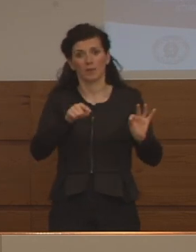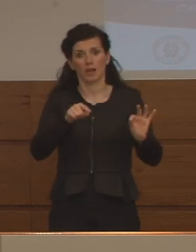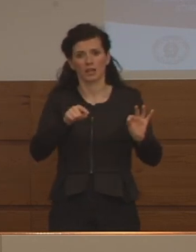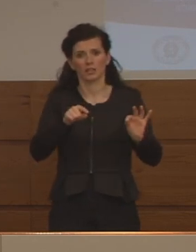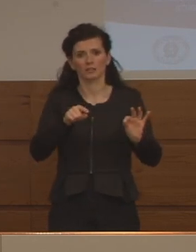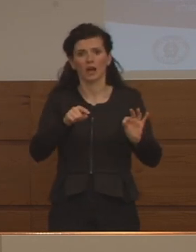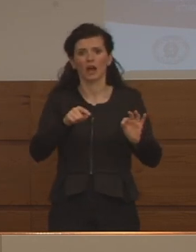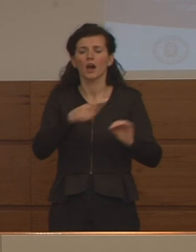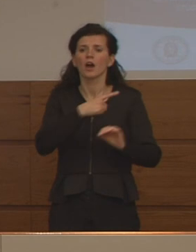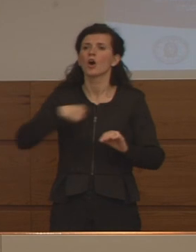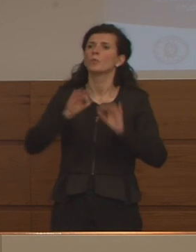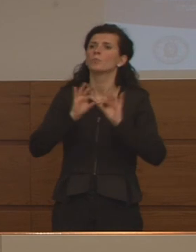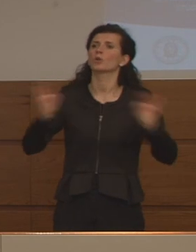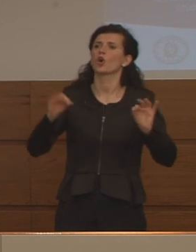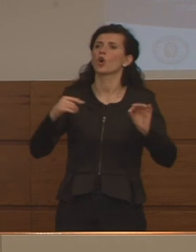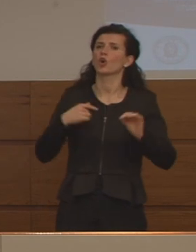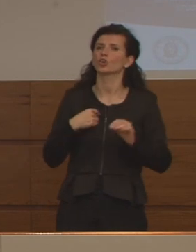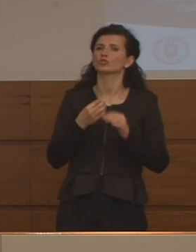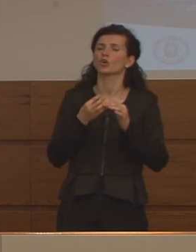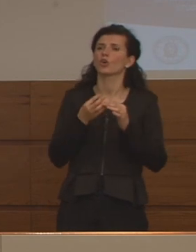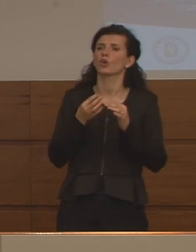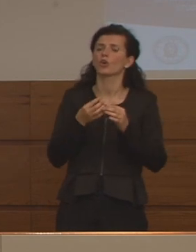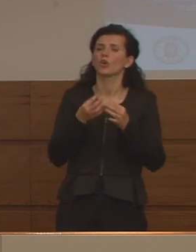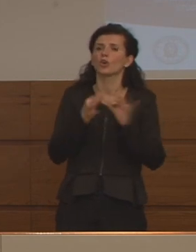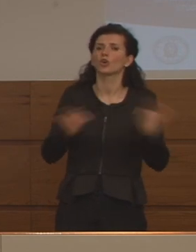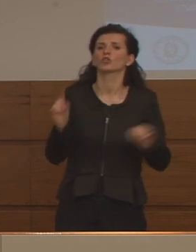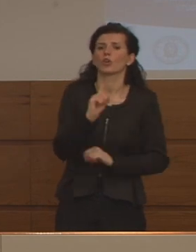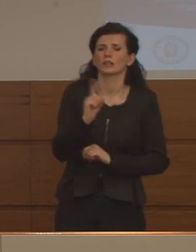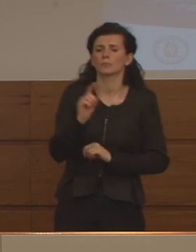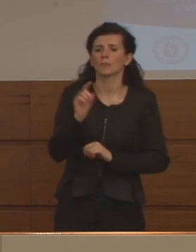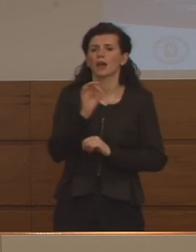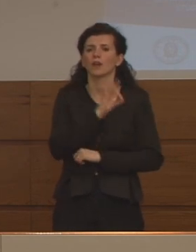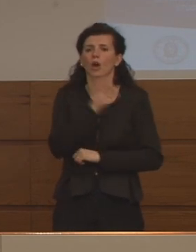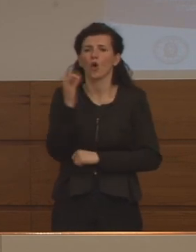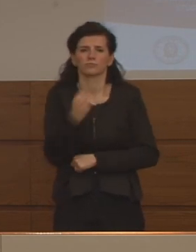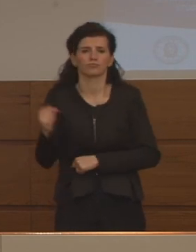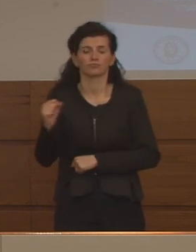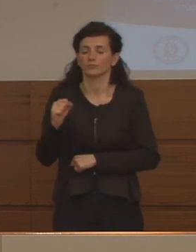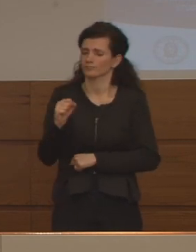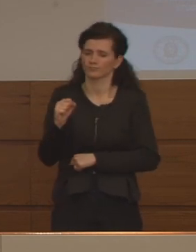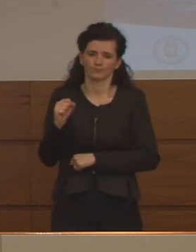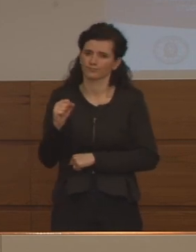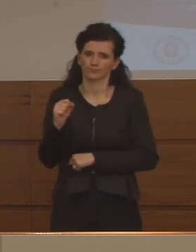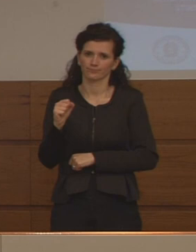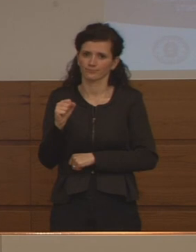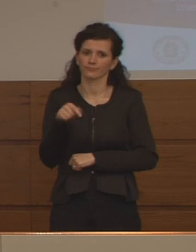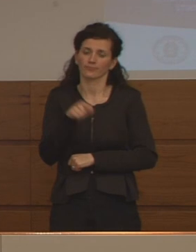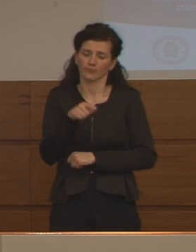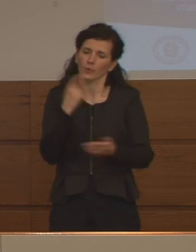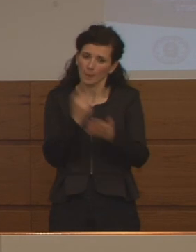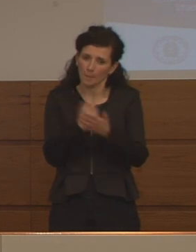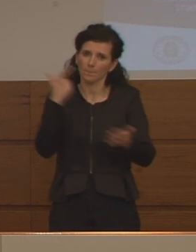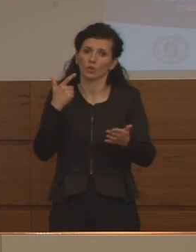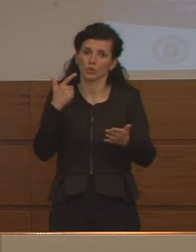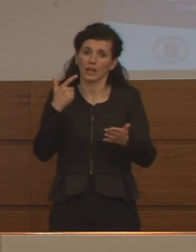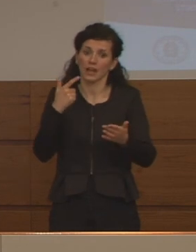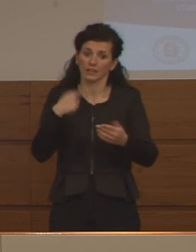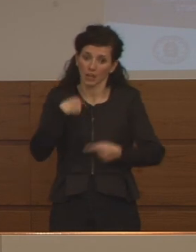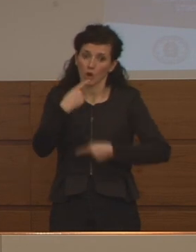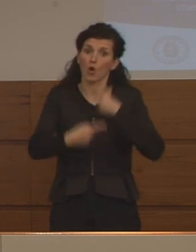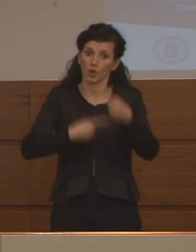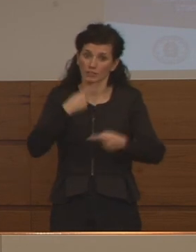contenimento sociale ribadito ancora una volta che spettano al decisore politico